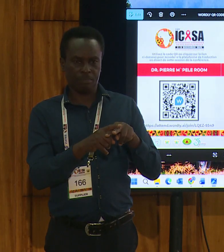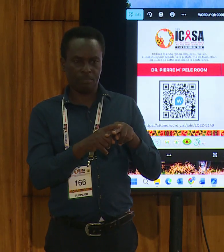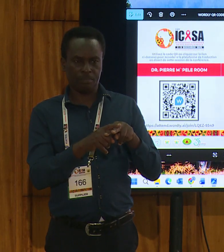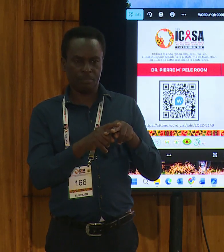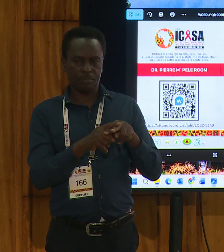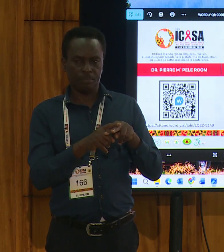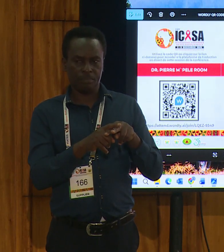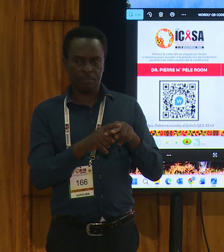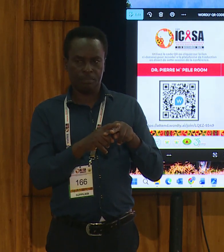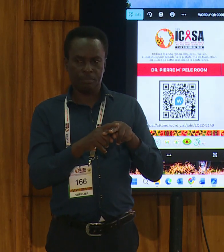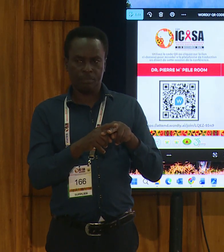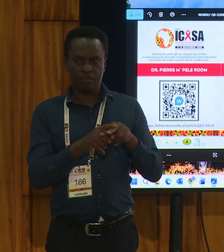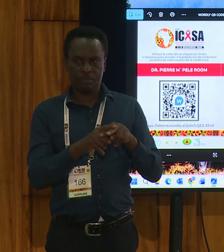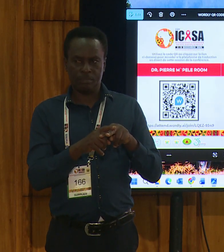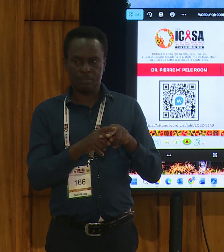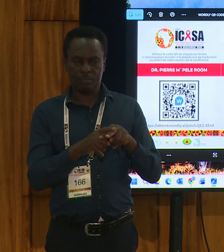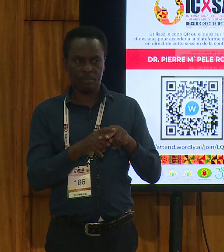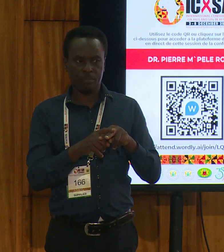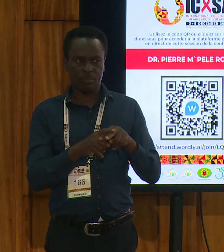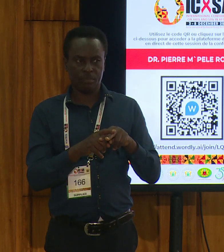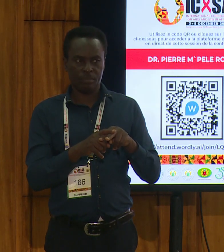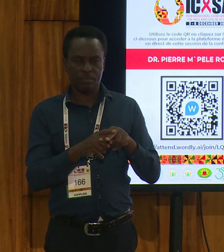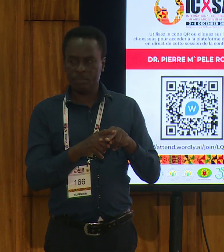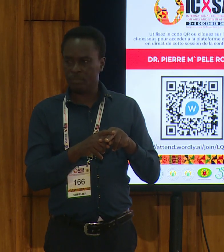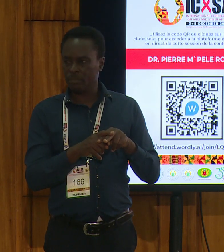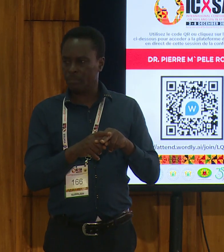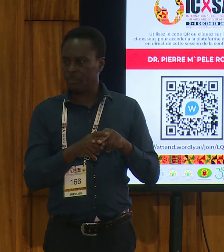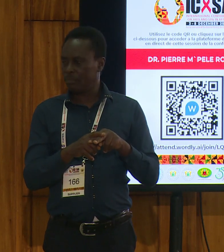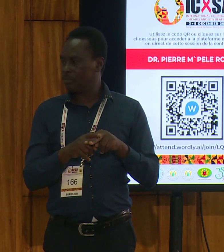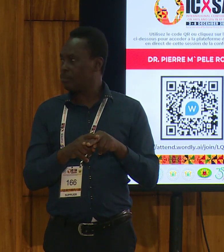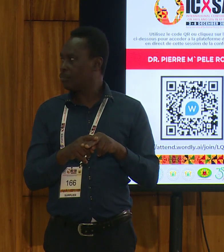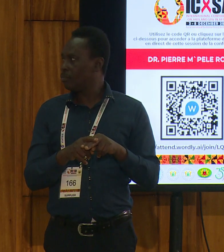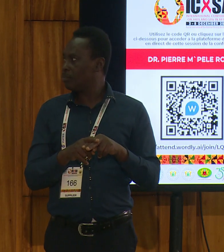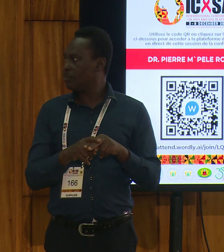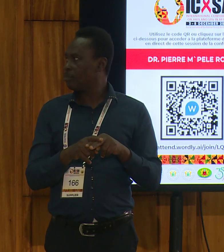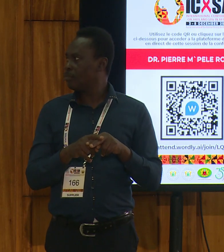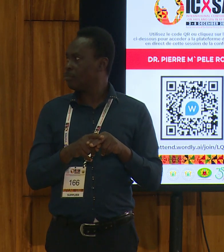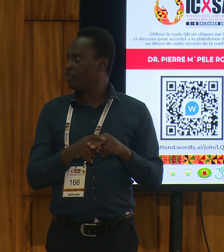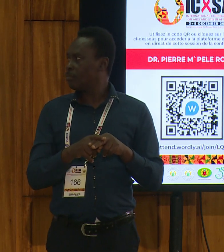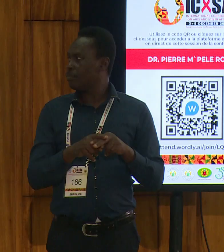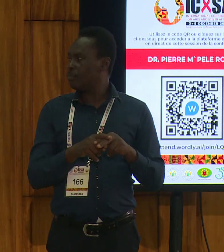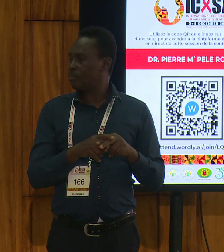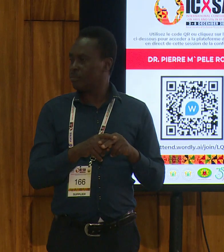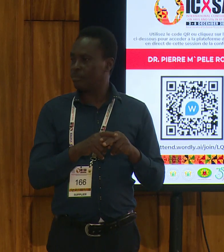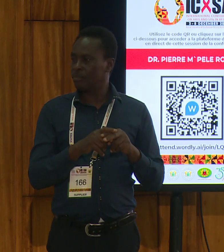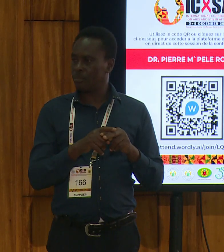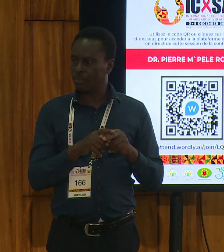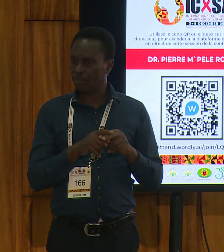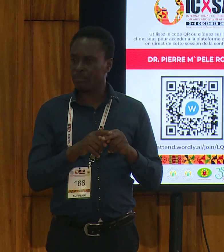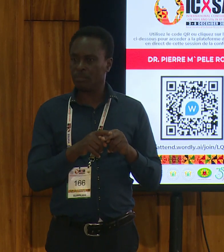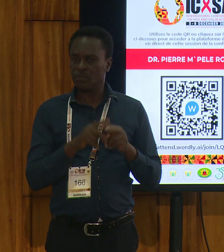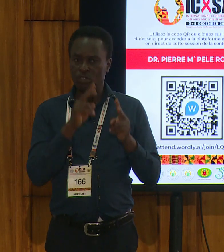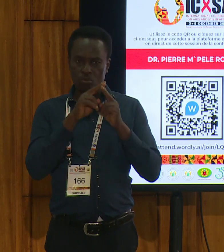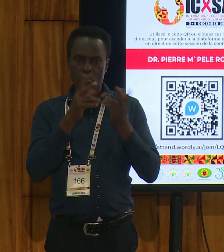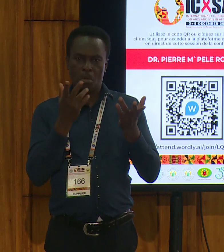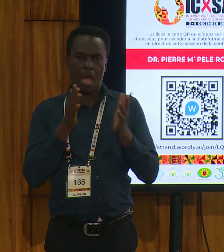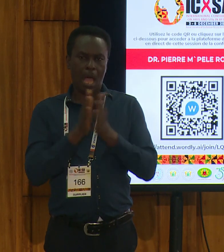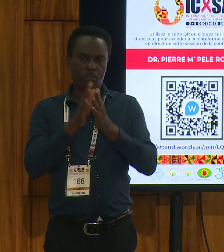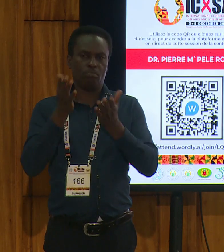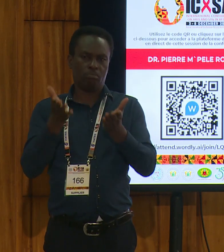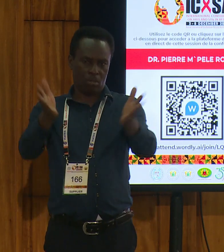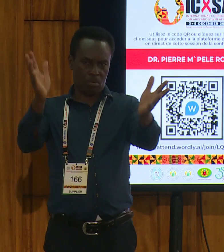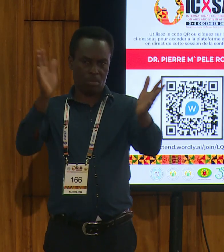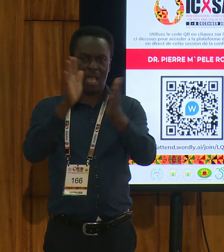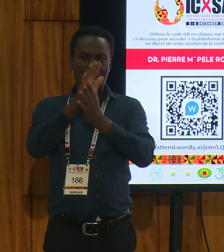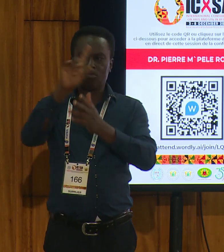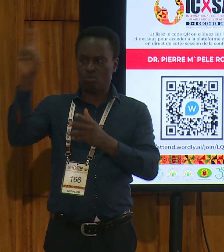intéressant. Il nous reste quelques minutes. J'aurais voulu donner l'opportunité à la salle de poser certaines questions. Est-ce que vous êtes